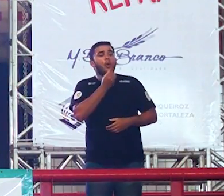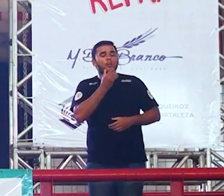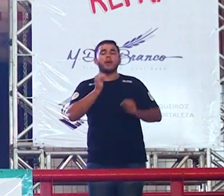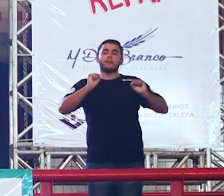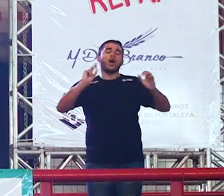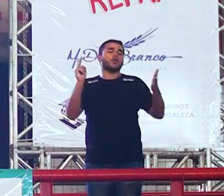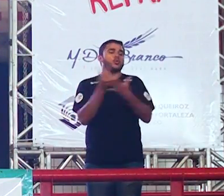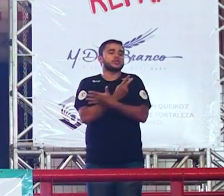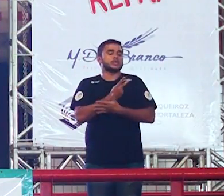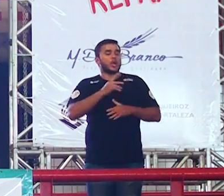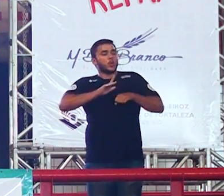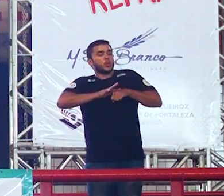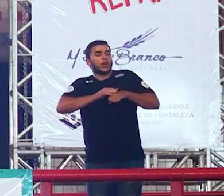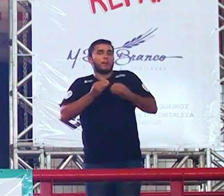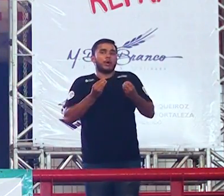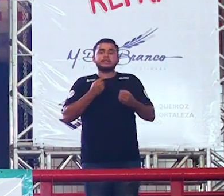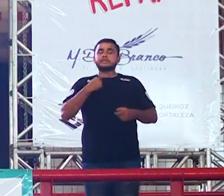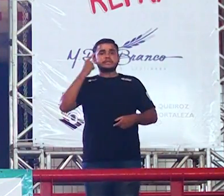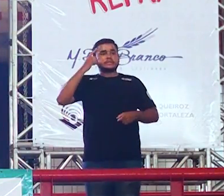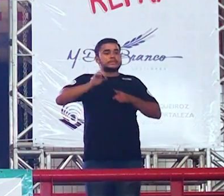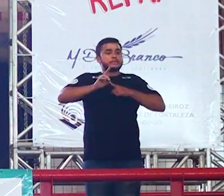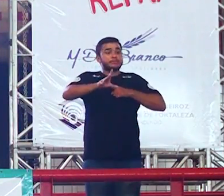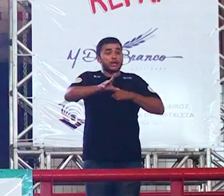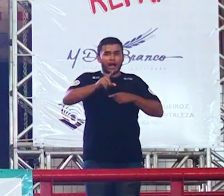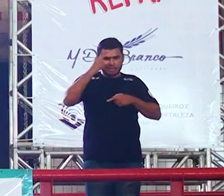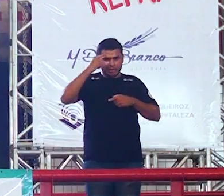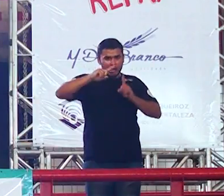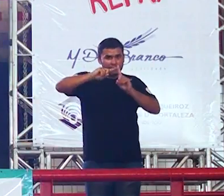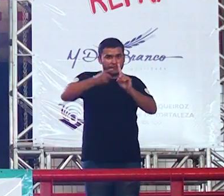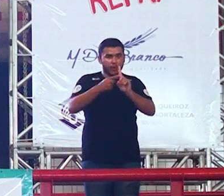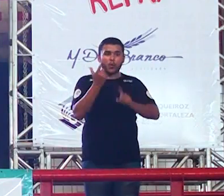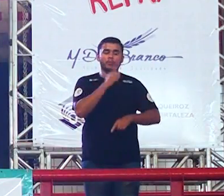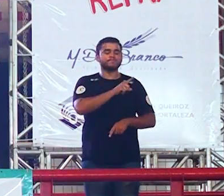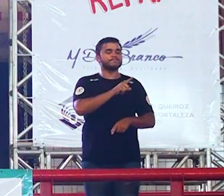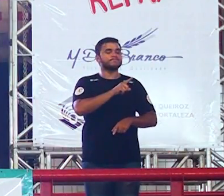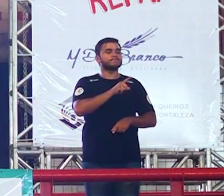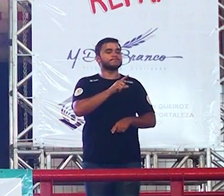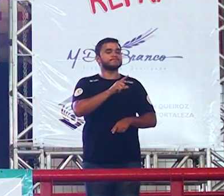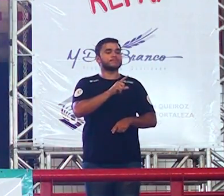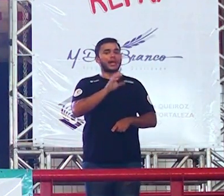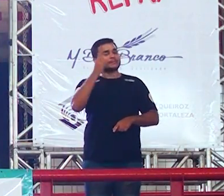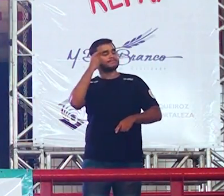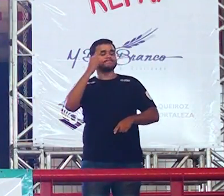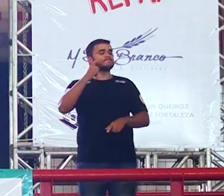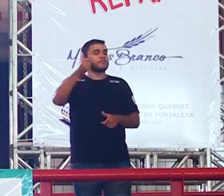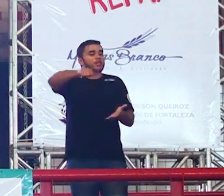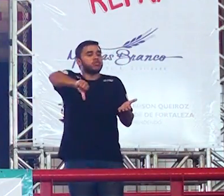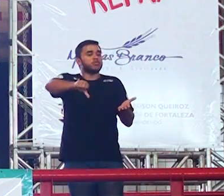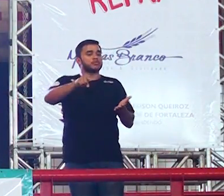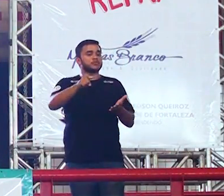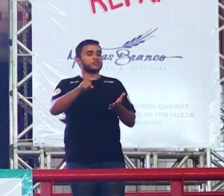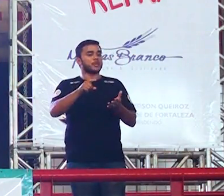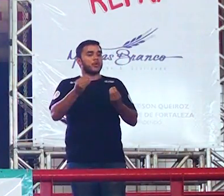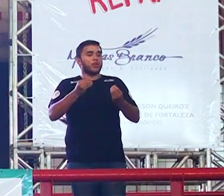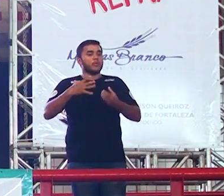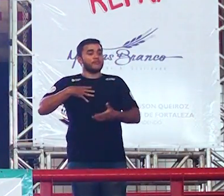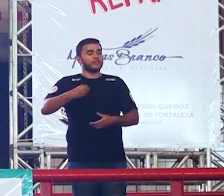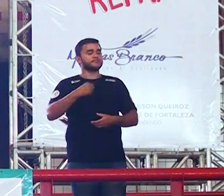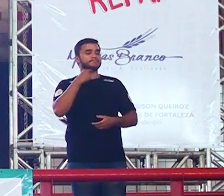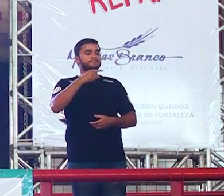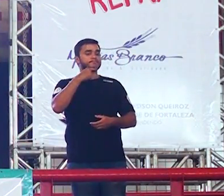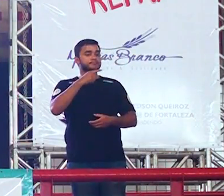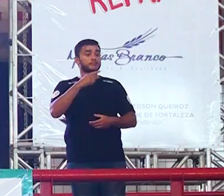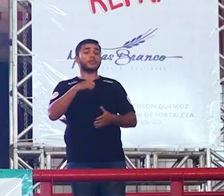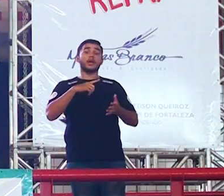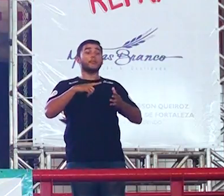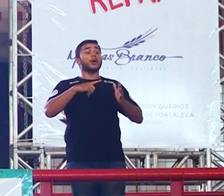sofrer desnaturações, tornando-as o quê? Inaptas e inviáveis ao processo de formação de